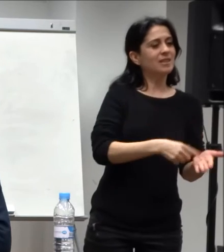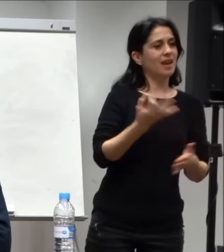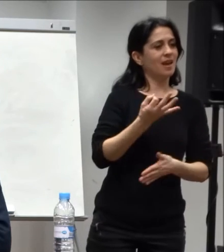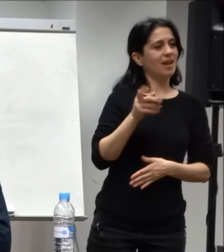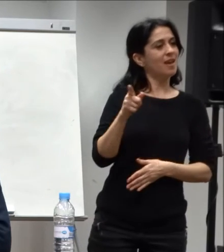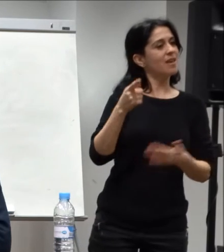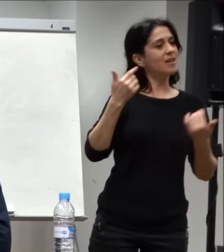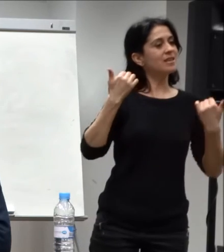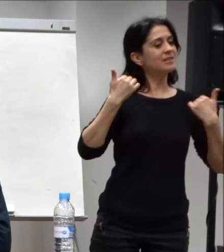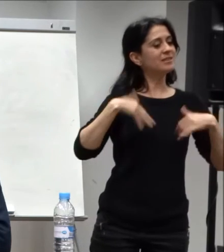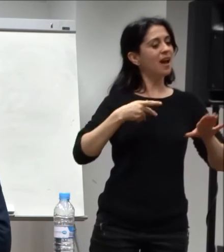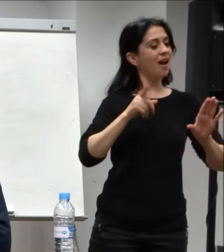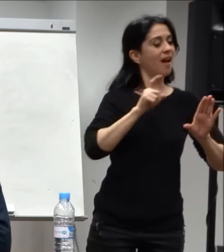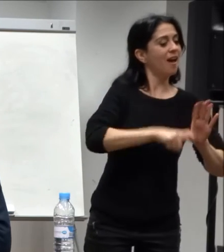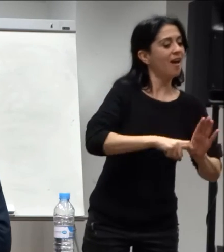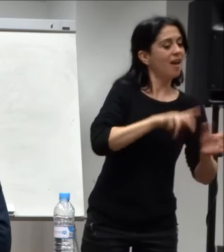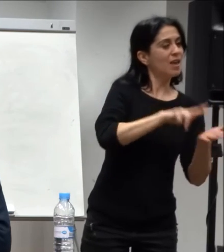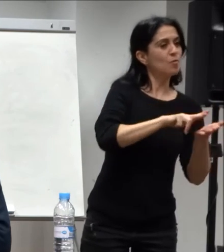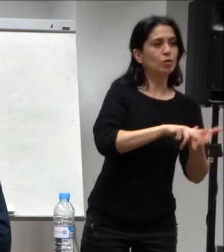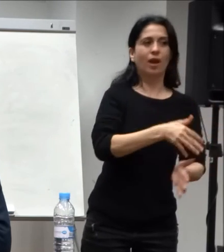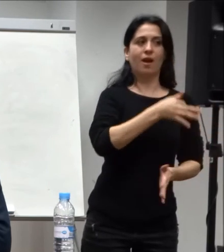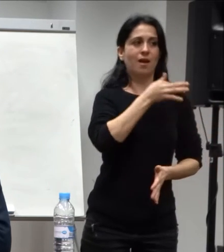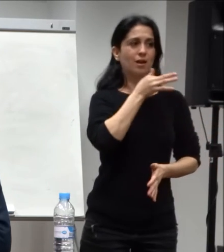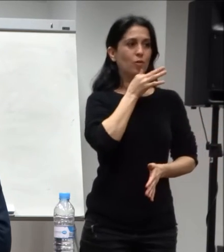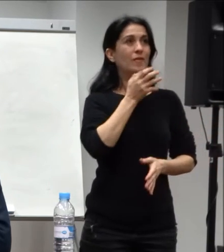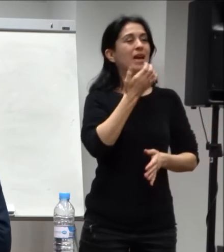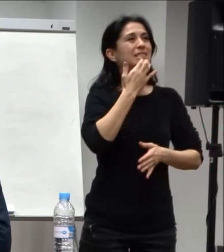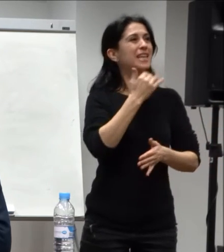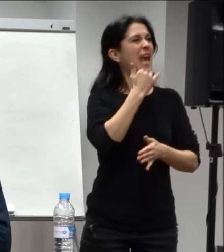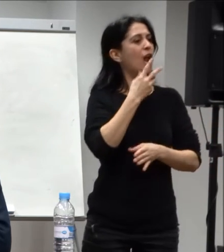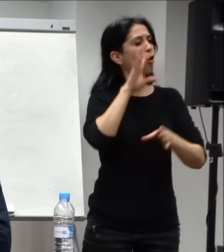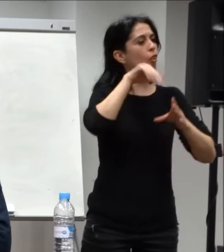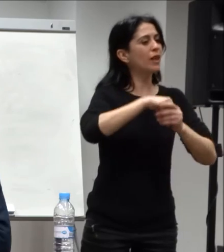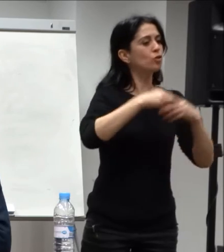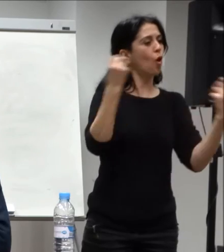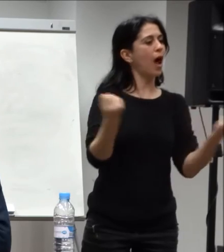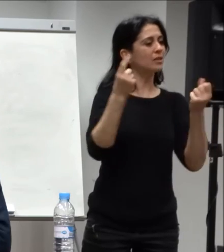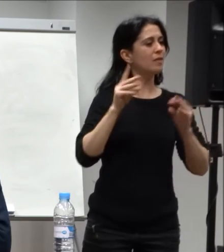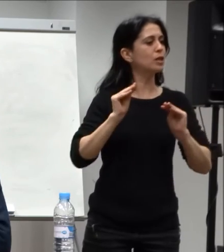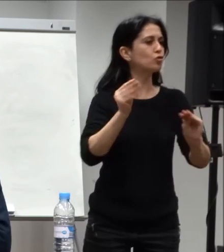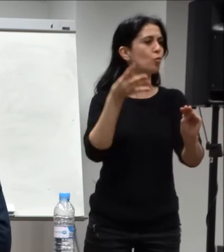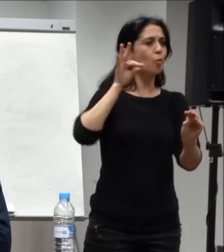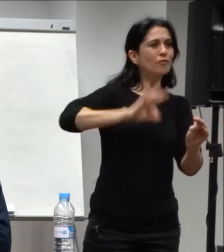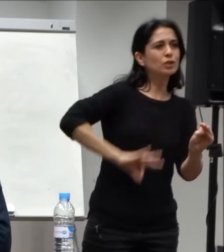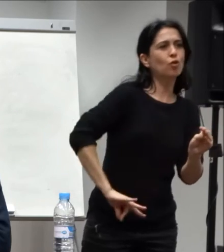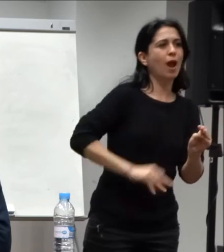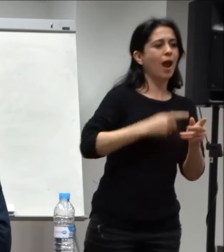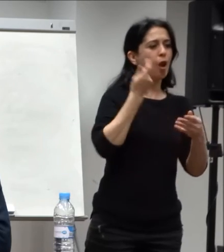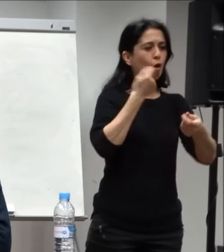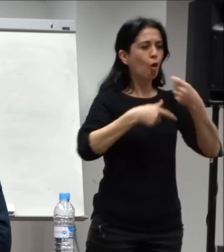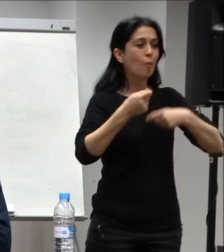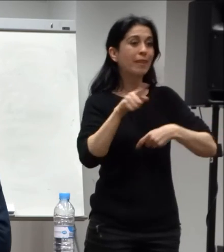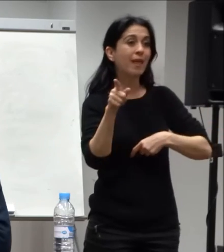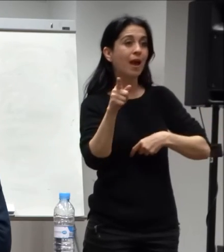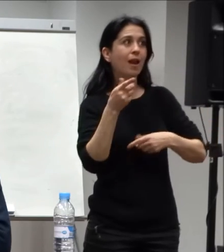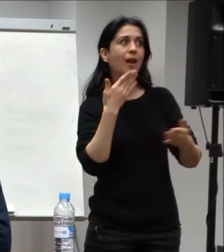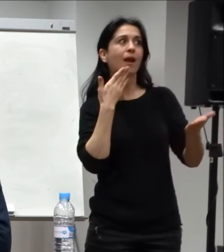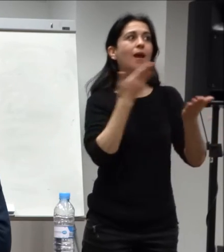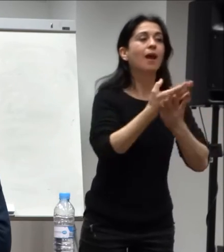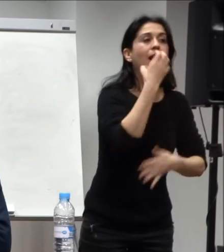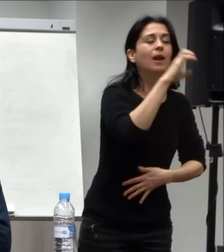préstamo hipotecario dentro de una actividad comercial o profesional o empresarial. Ahora lo